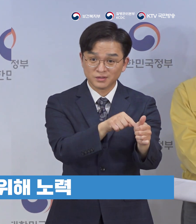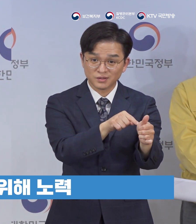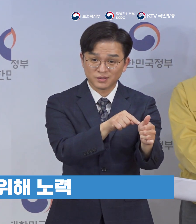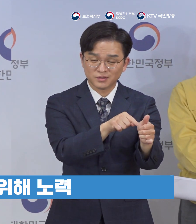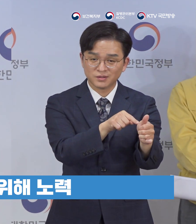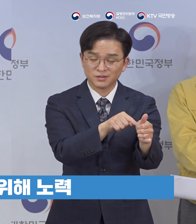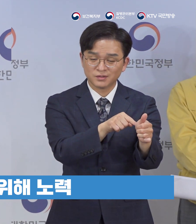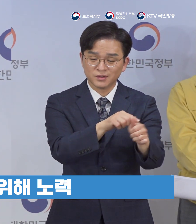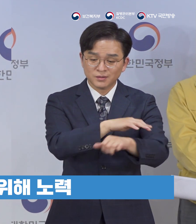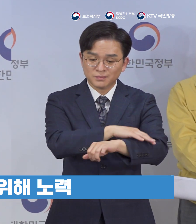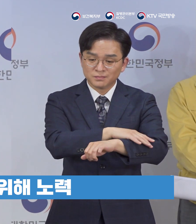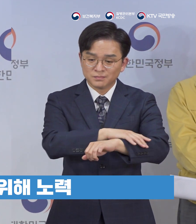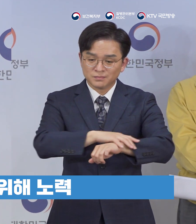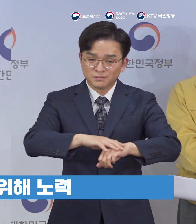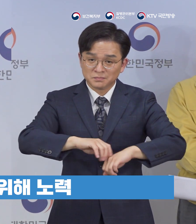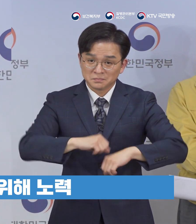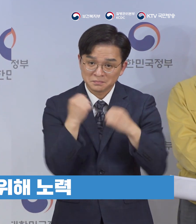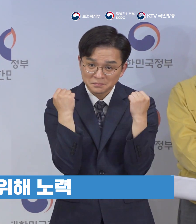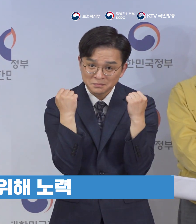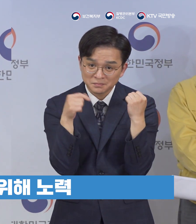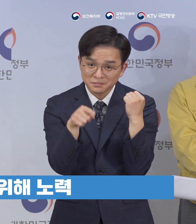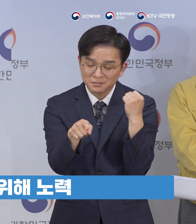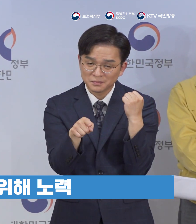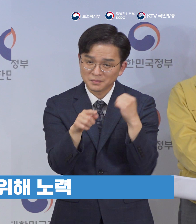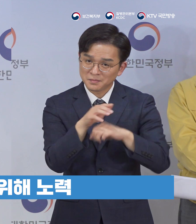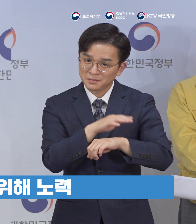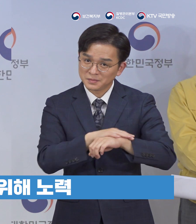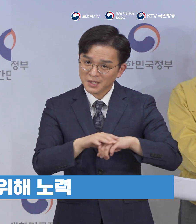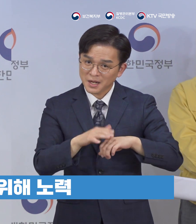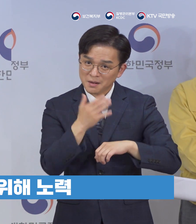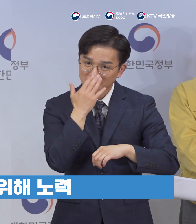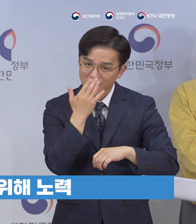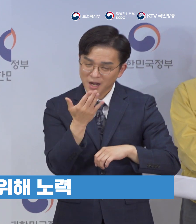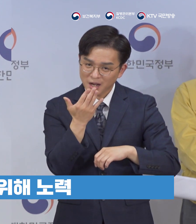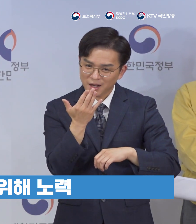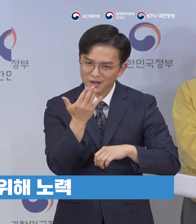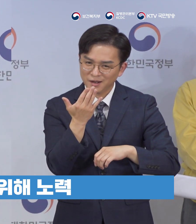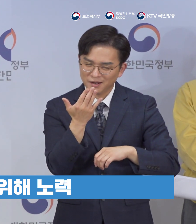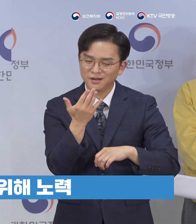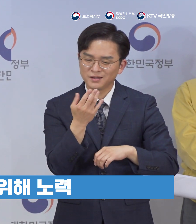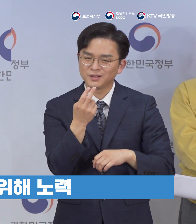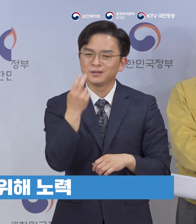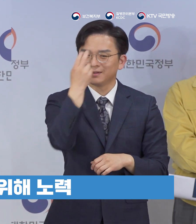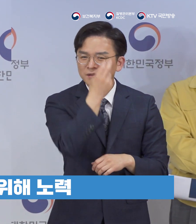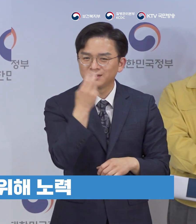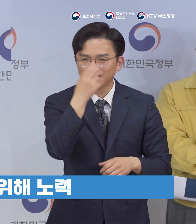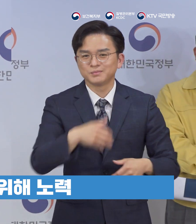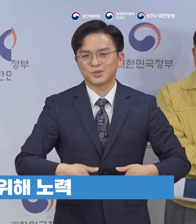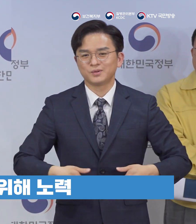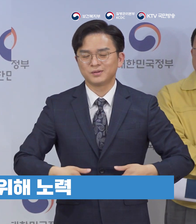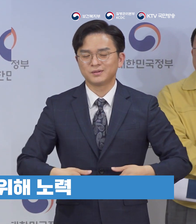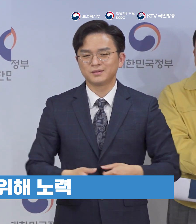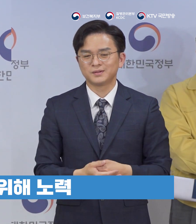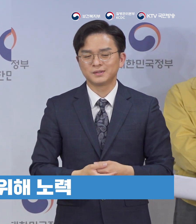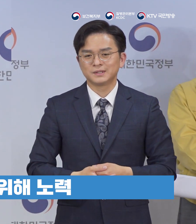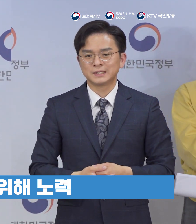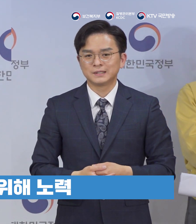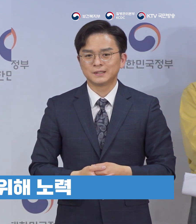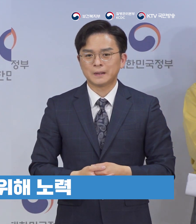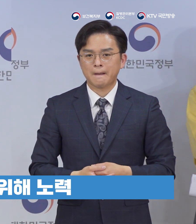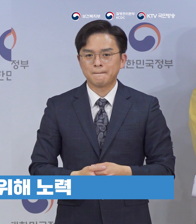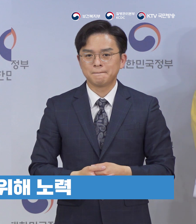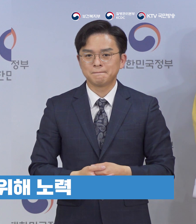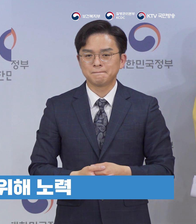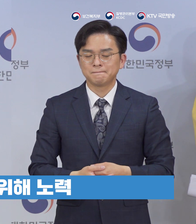행정명령이라는 이 강력한 조치가 얼마만큼 현장에서 실제적으로 작동을 하게끔 하느냐라는 것이 매우 중요한 부분이라고 좀